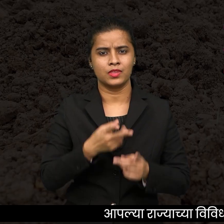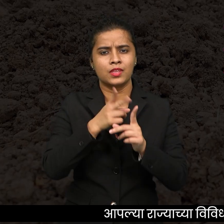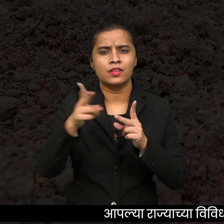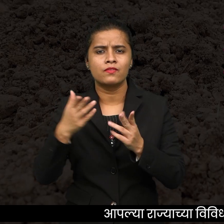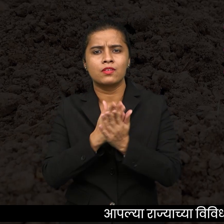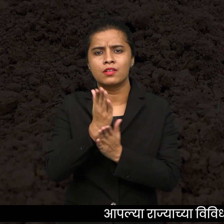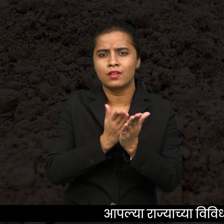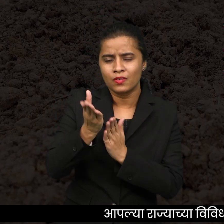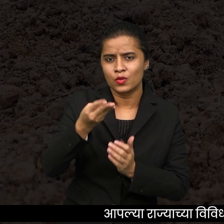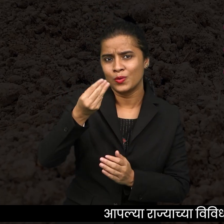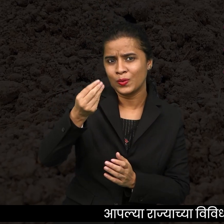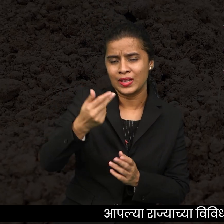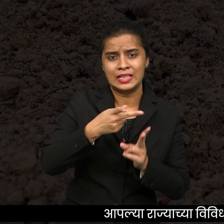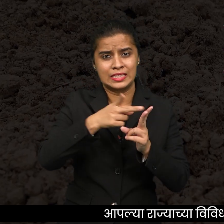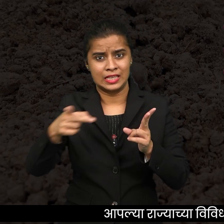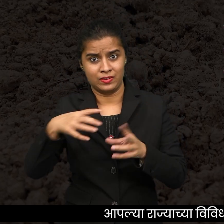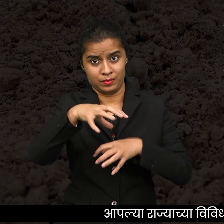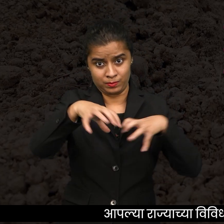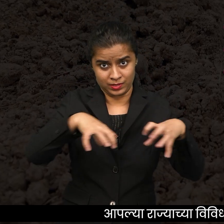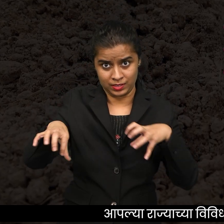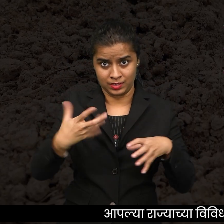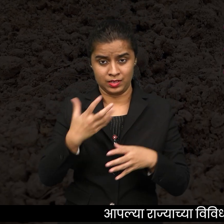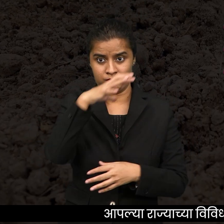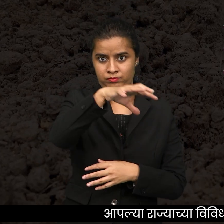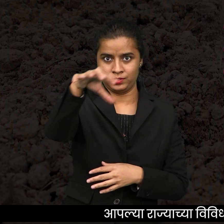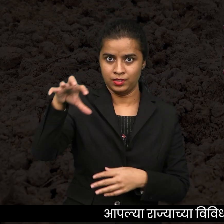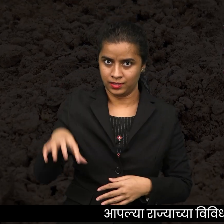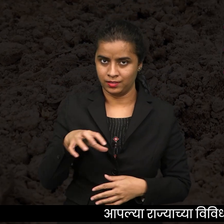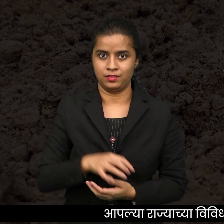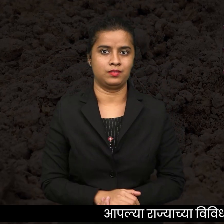आपल्या राज्याच्या विविध भागात विविध प्रकारची माती,